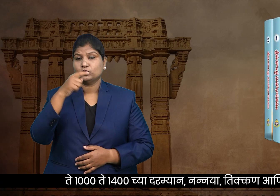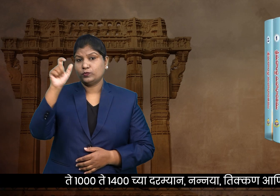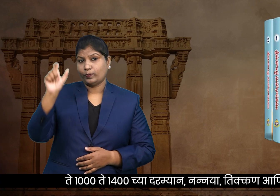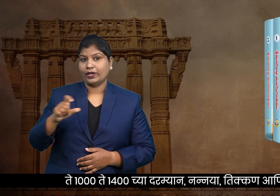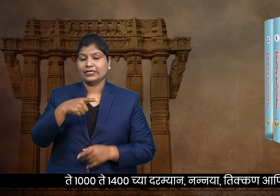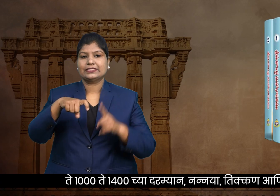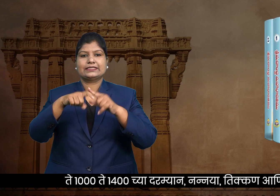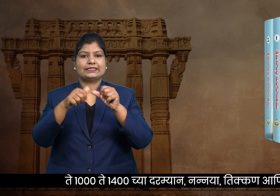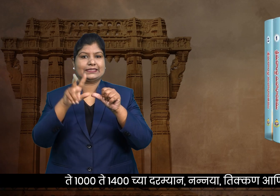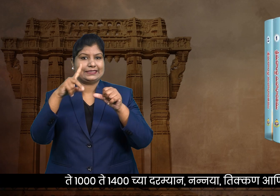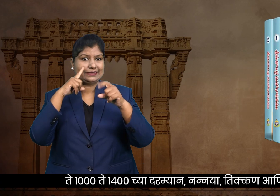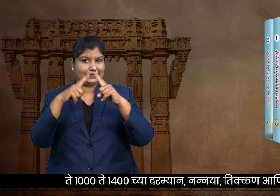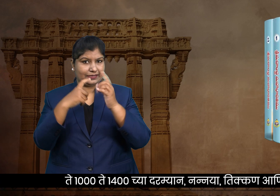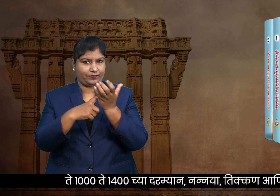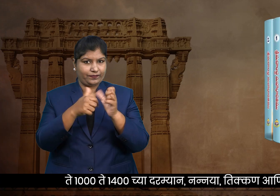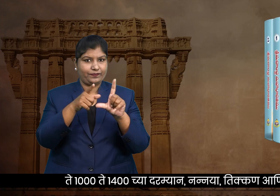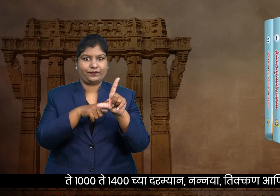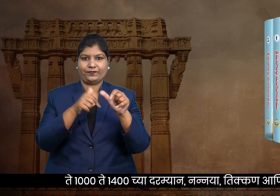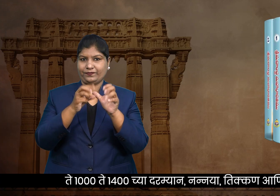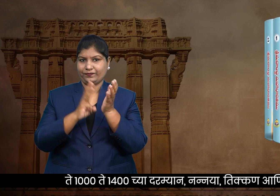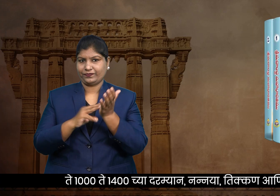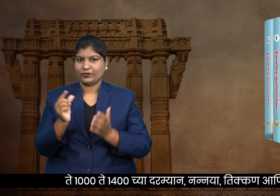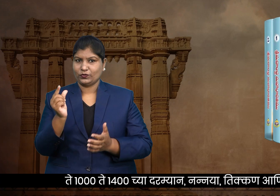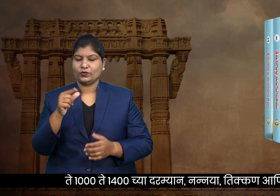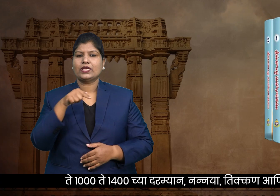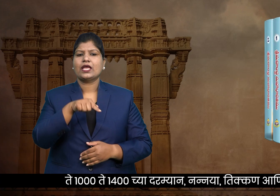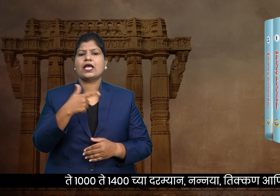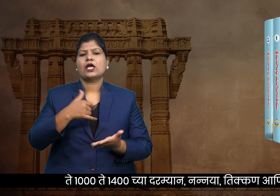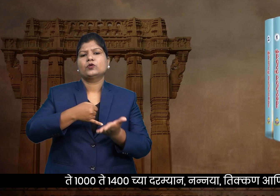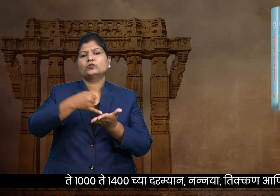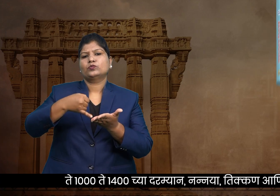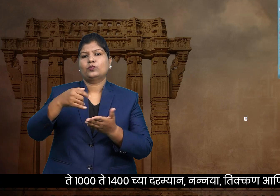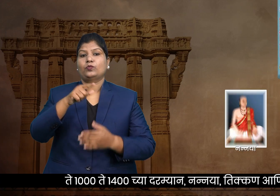ते 1400 च्या दरम्यान